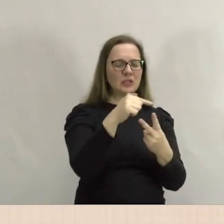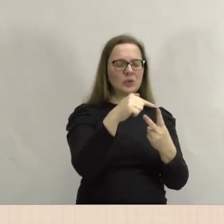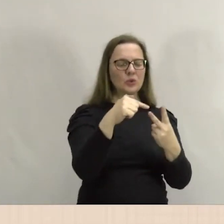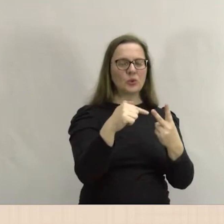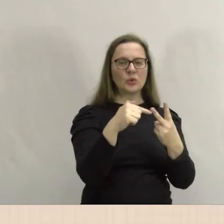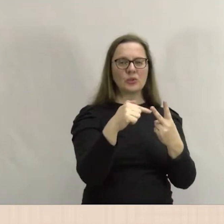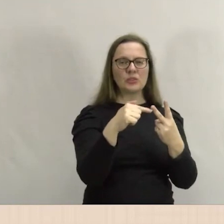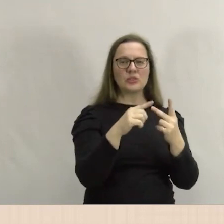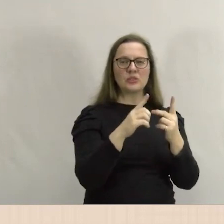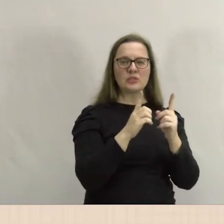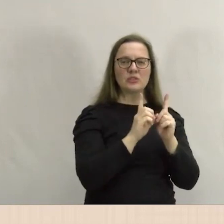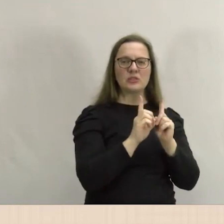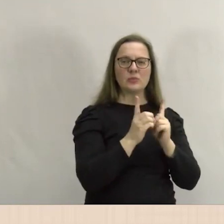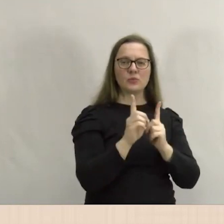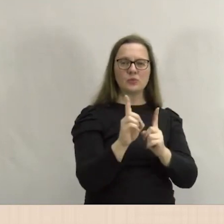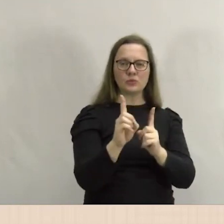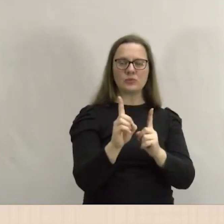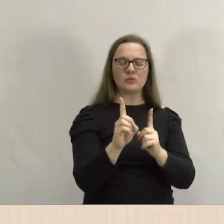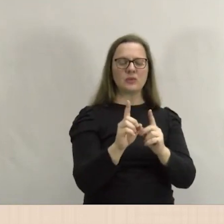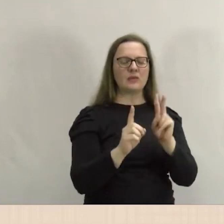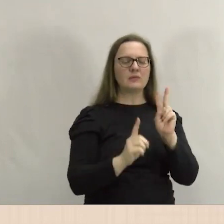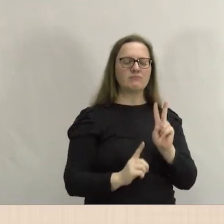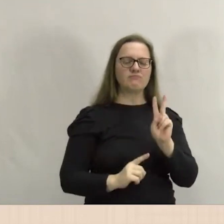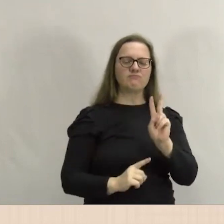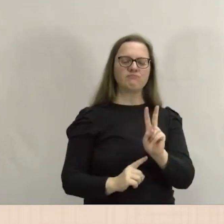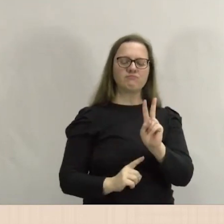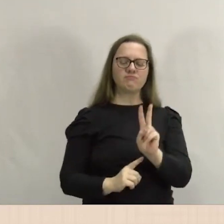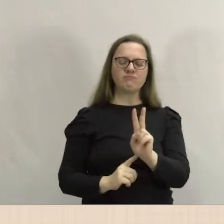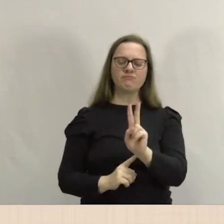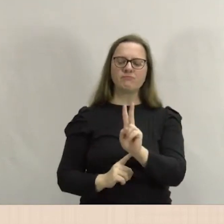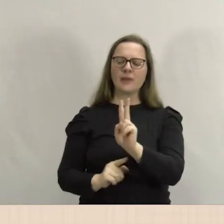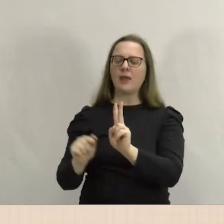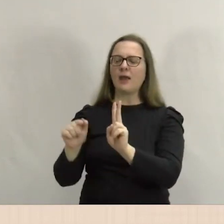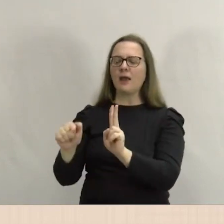desciam para uma aldeia no caminho de Emaús,